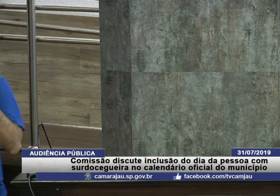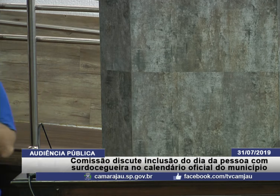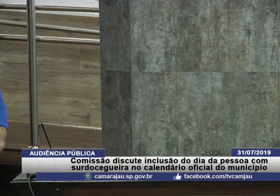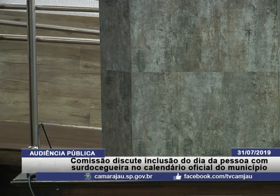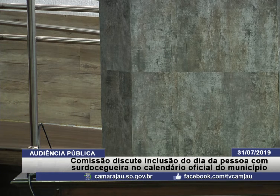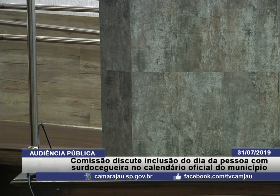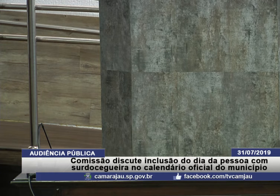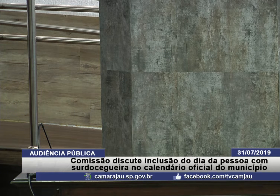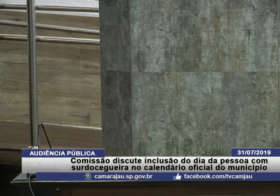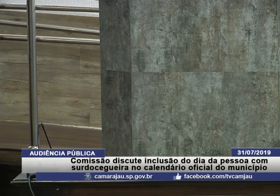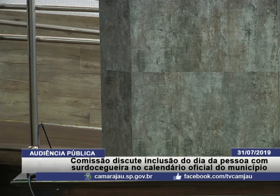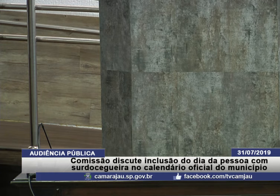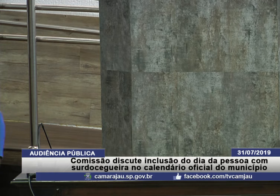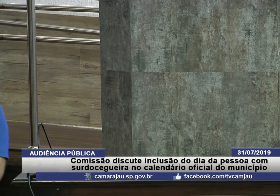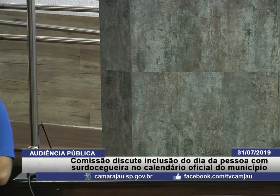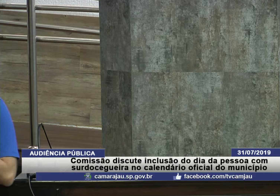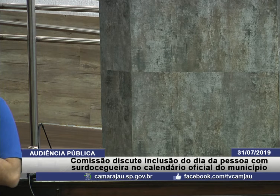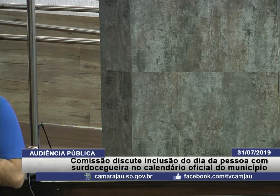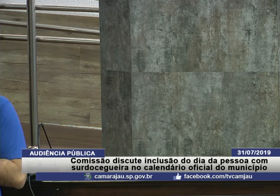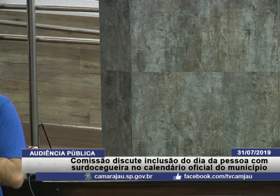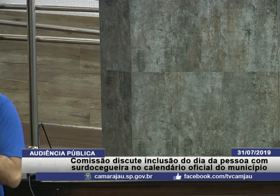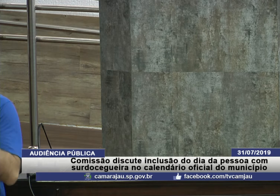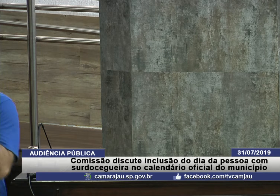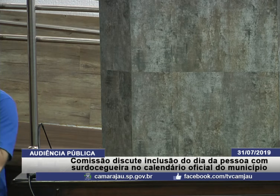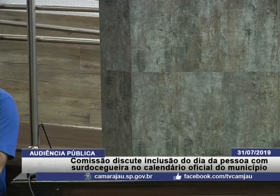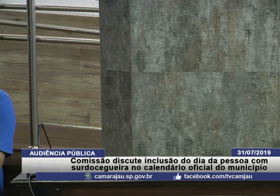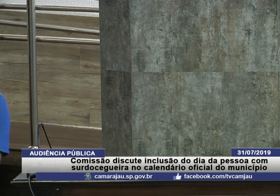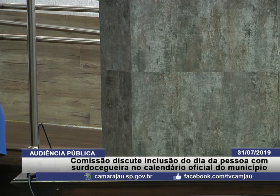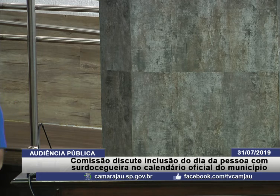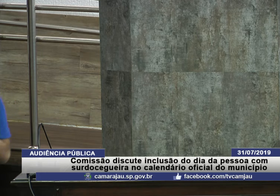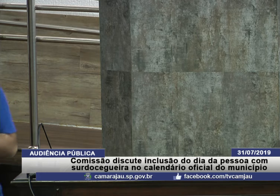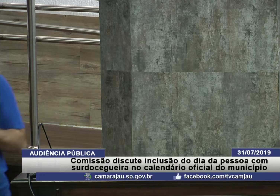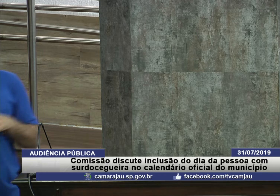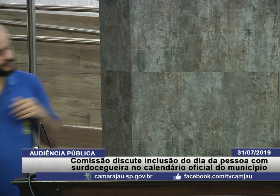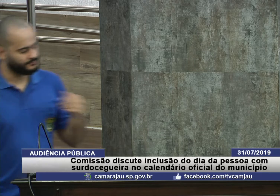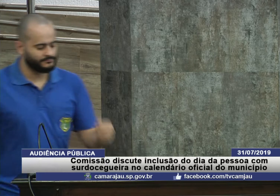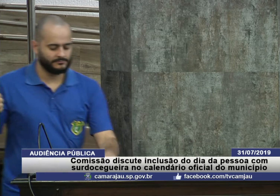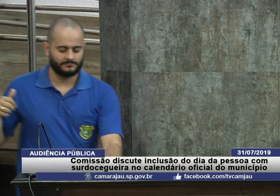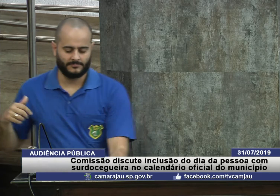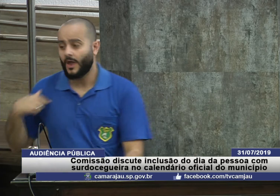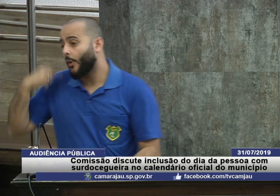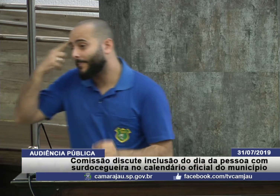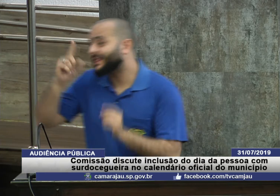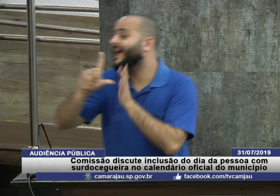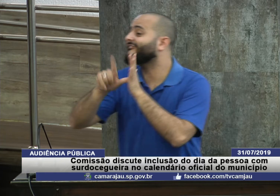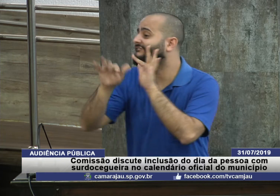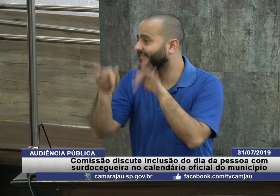nesse sentido. Aí eu vou mostrar também os livros. Não?